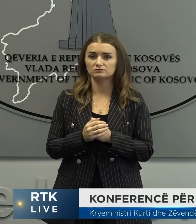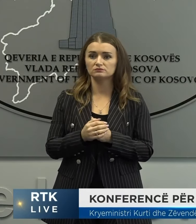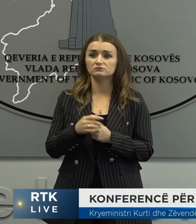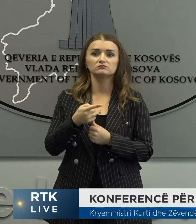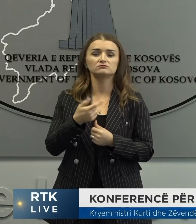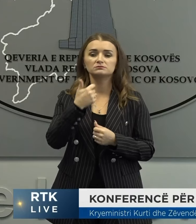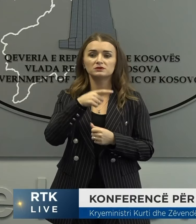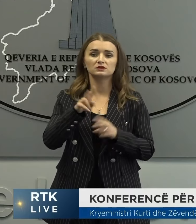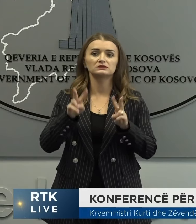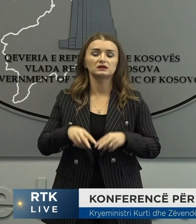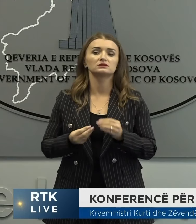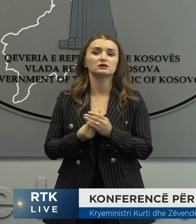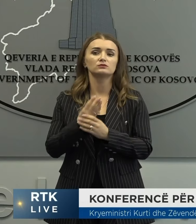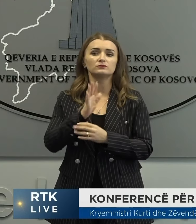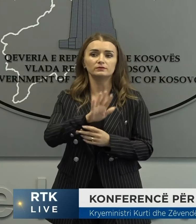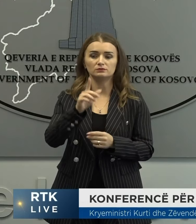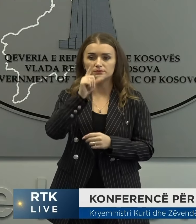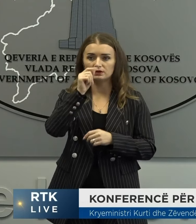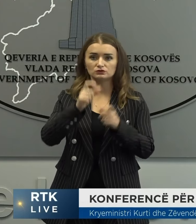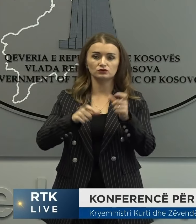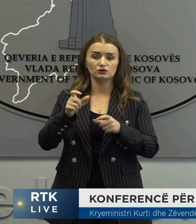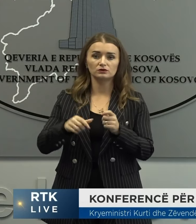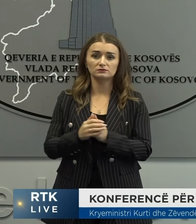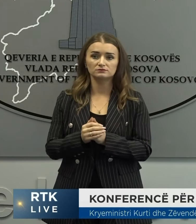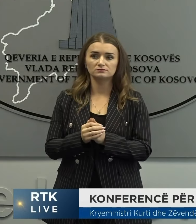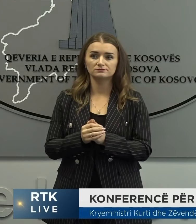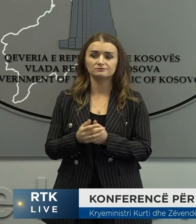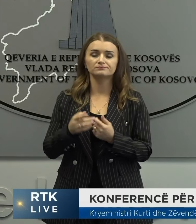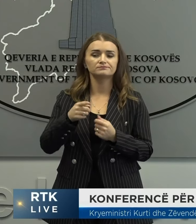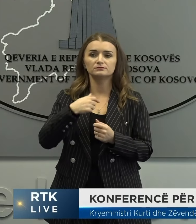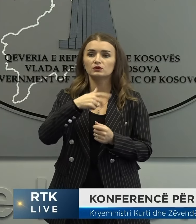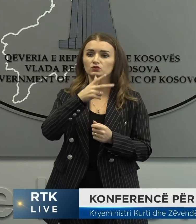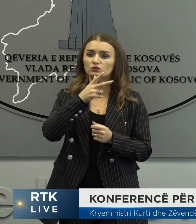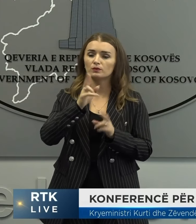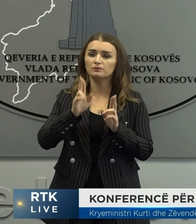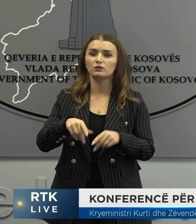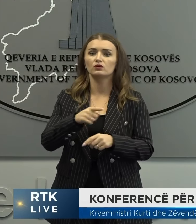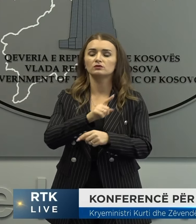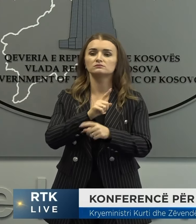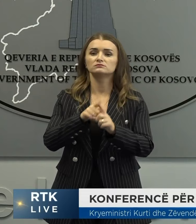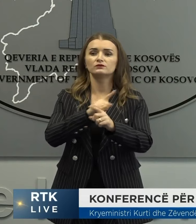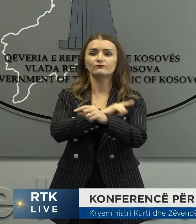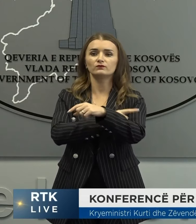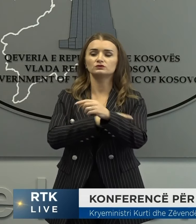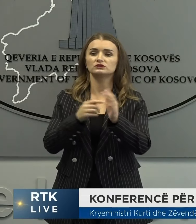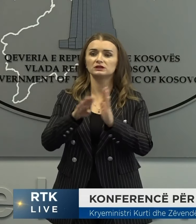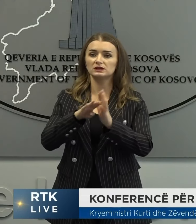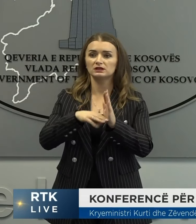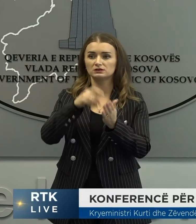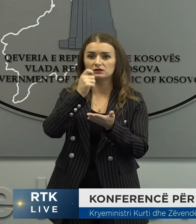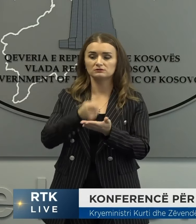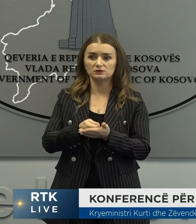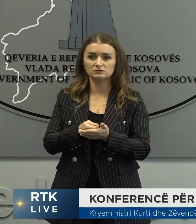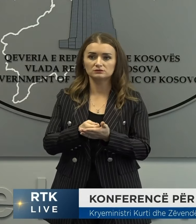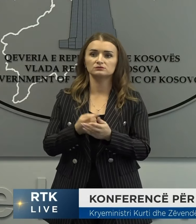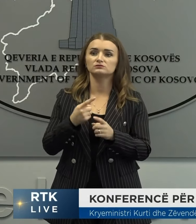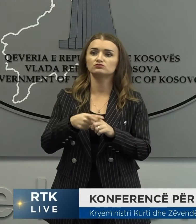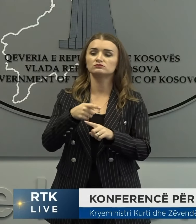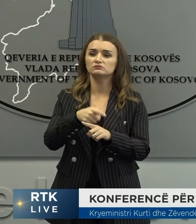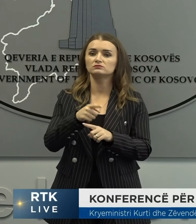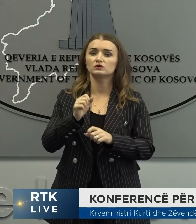themelore, kisha veçu forcimin e zbatimit të kornizës legjislative dhe strategjike për mbrojtjen nga dhuna